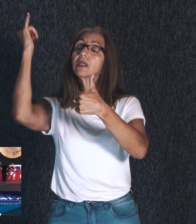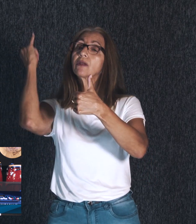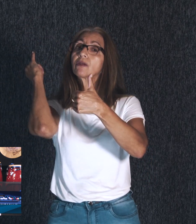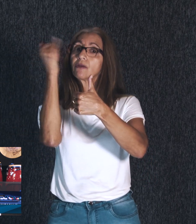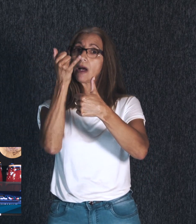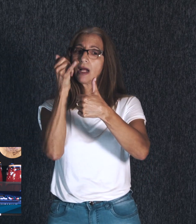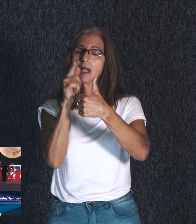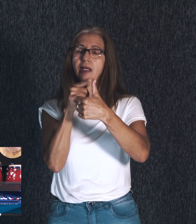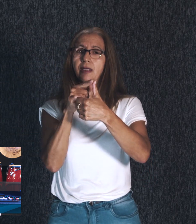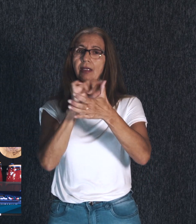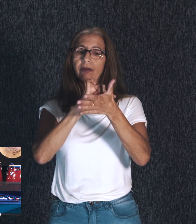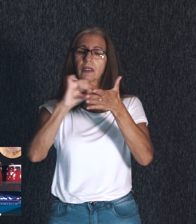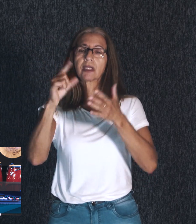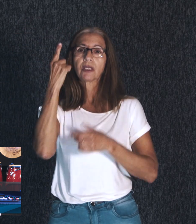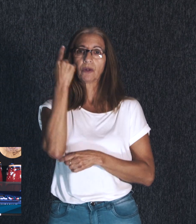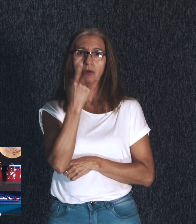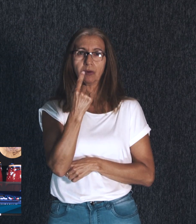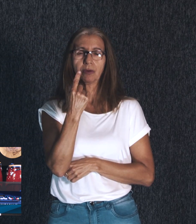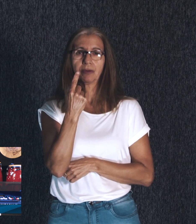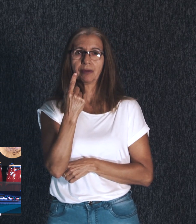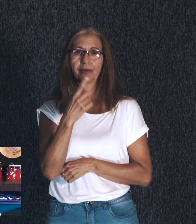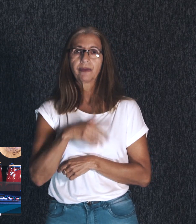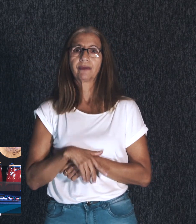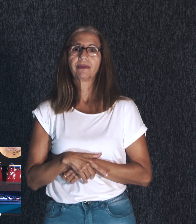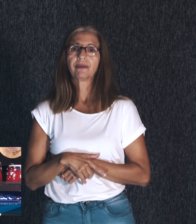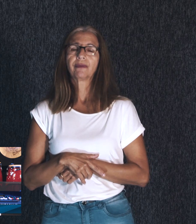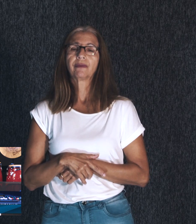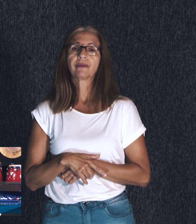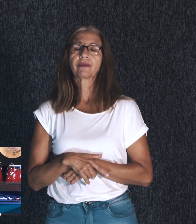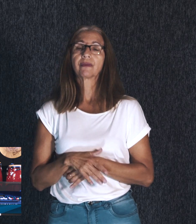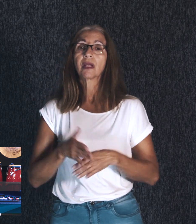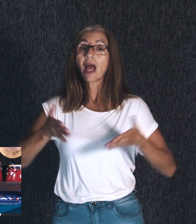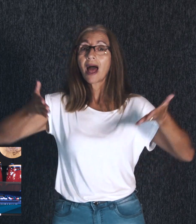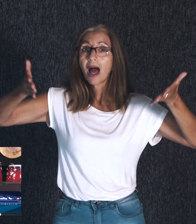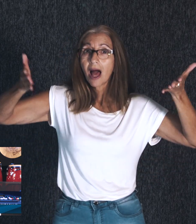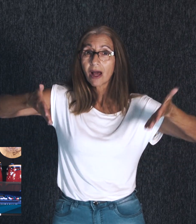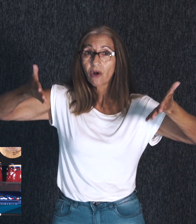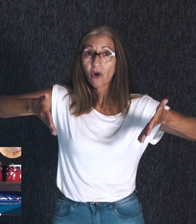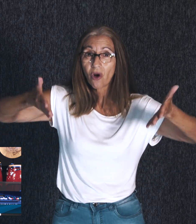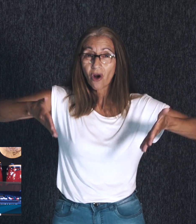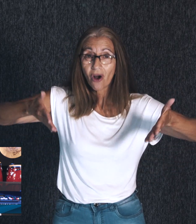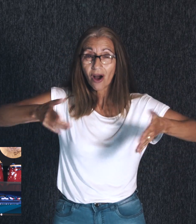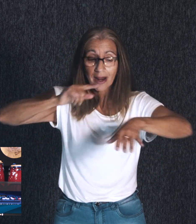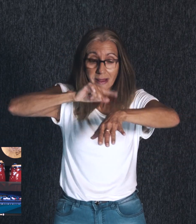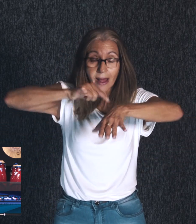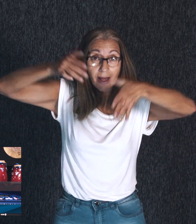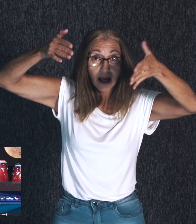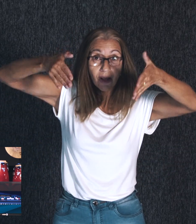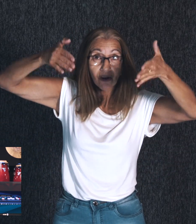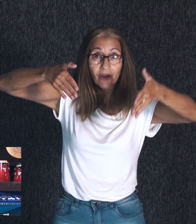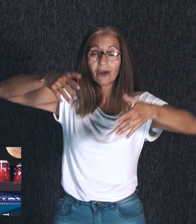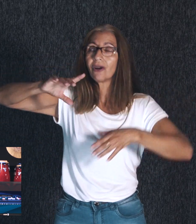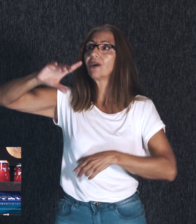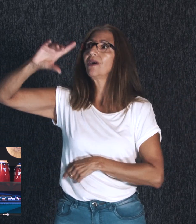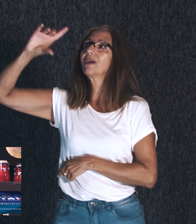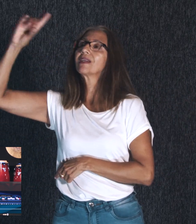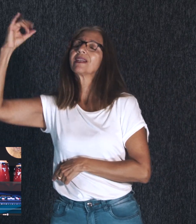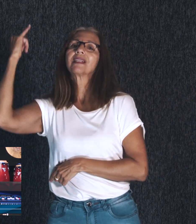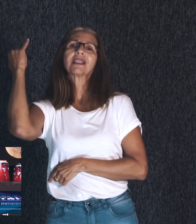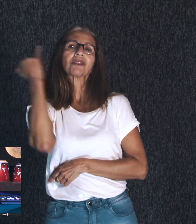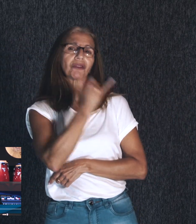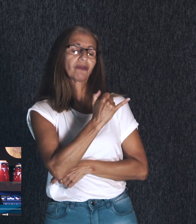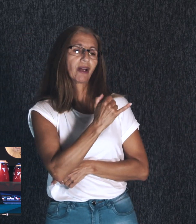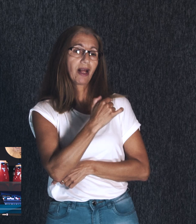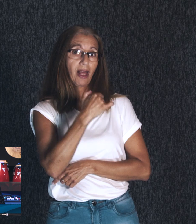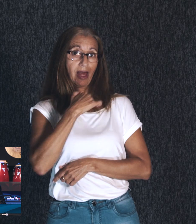está no versículo 1, que diz: mas agora, assim diz o Senhor, aquele que o criou.